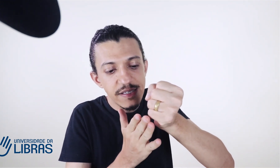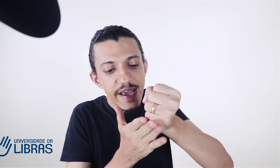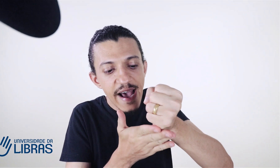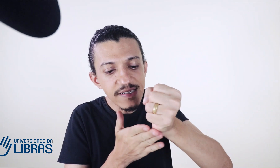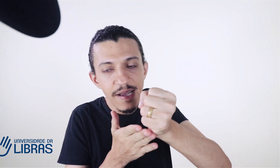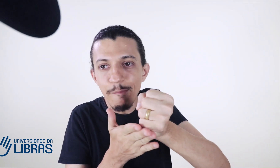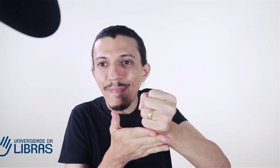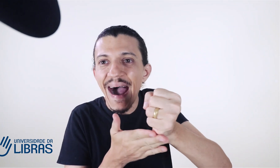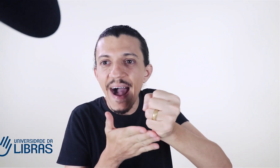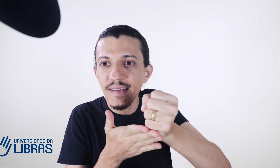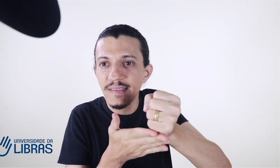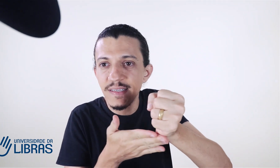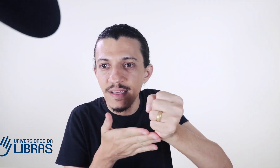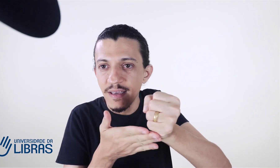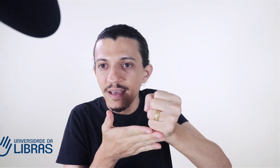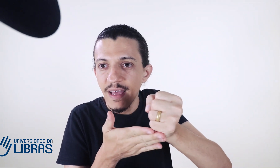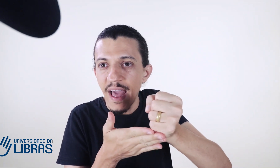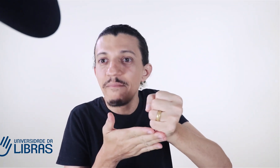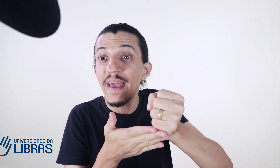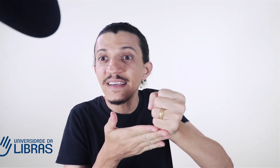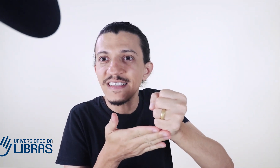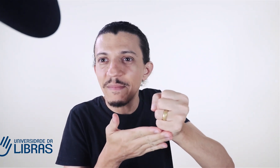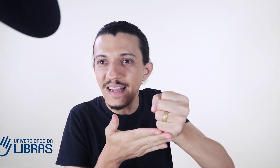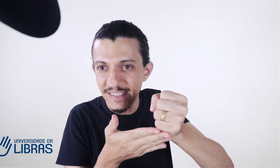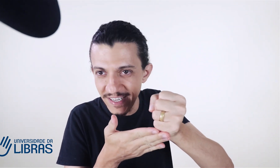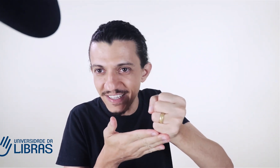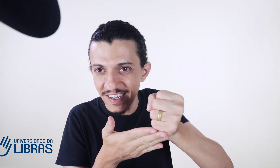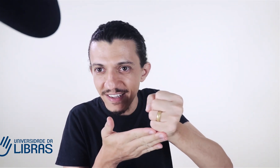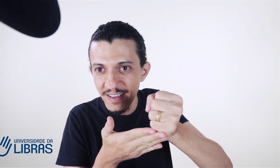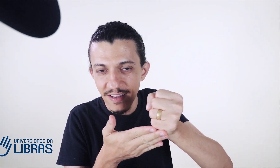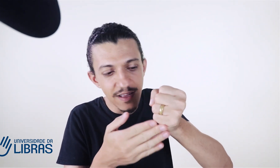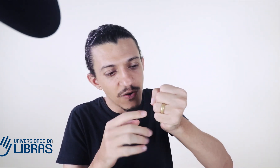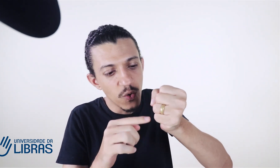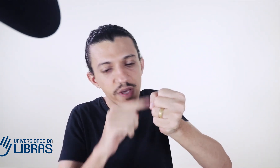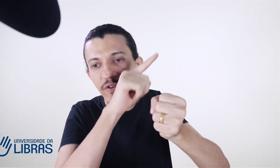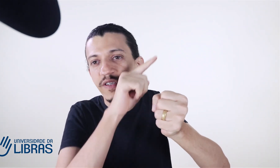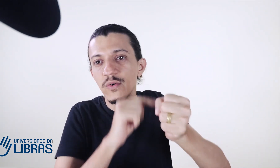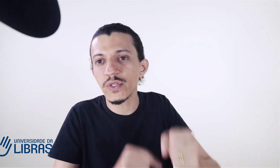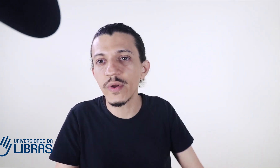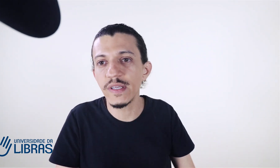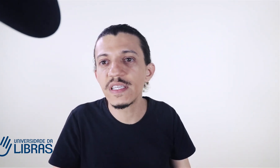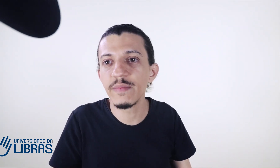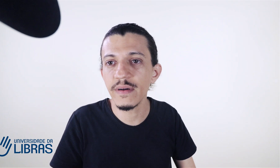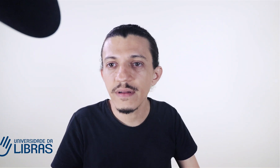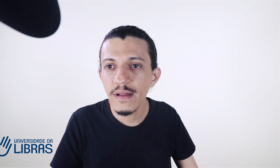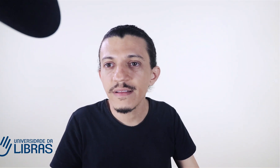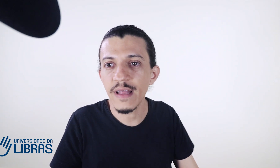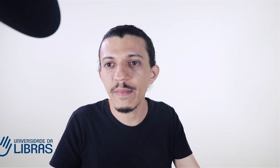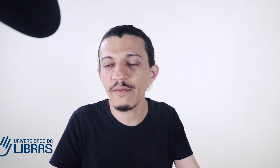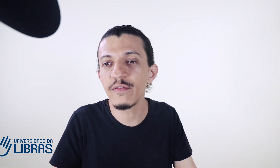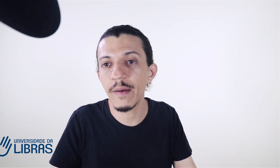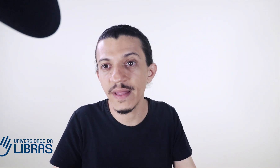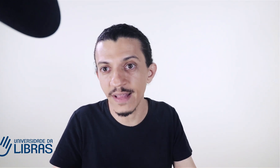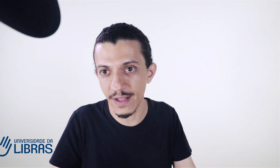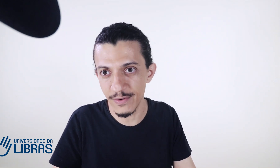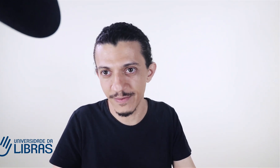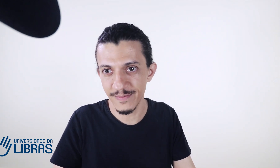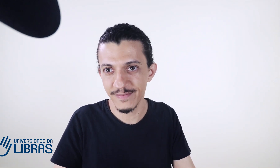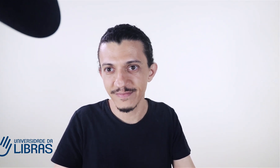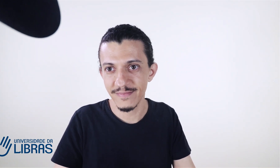Se essa base é bem estabelecida, o que você construir em cima está bem fundamentado.